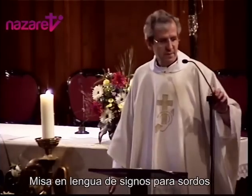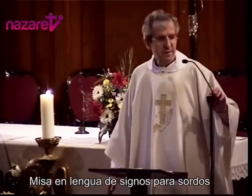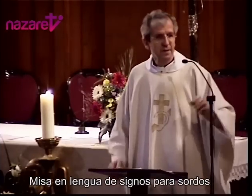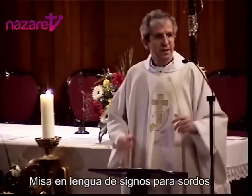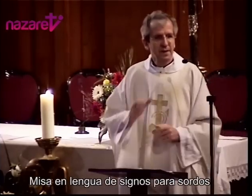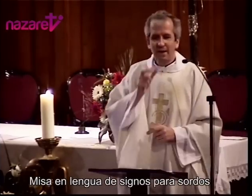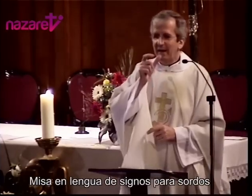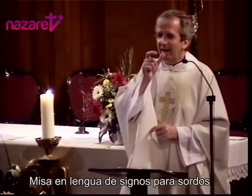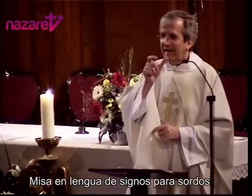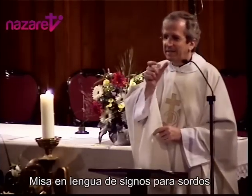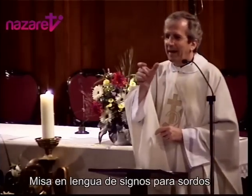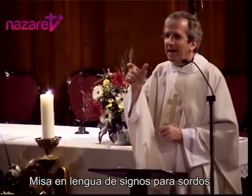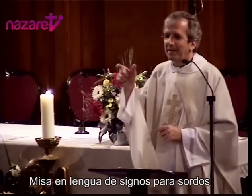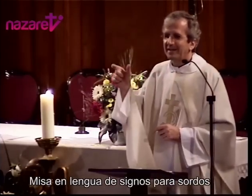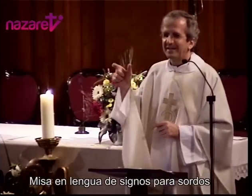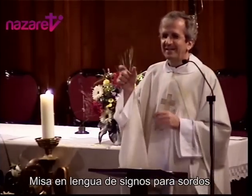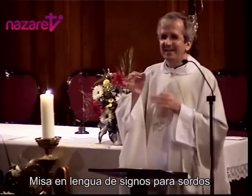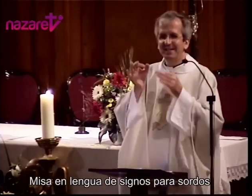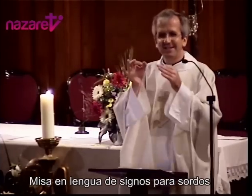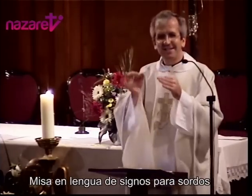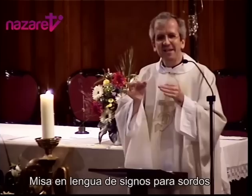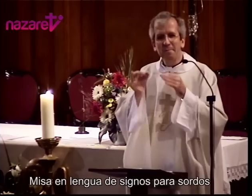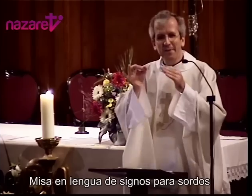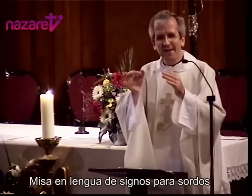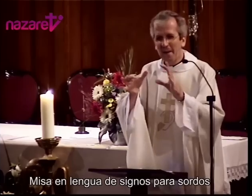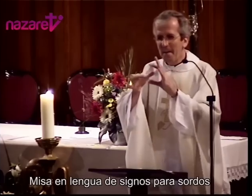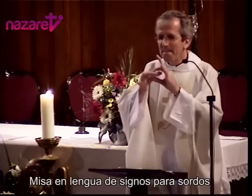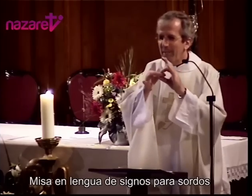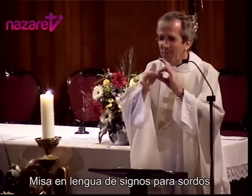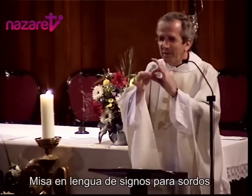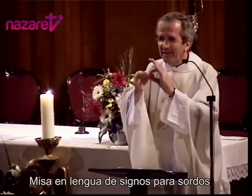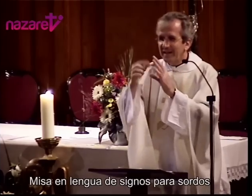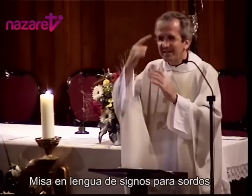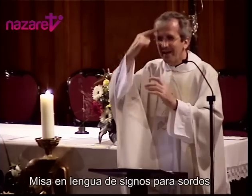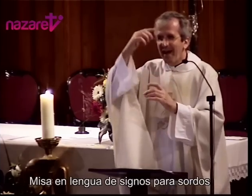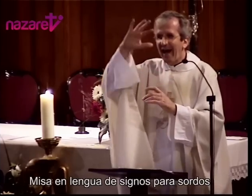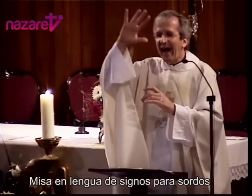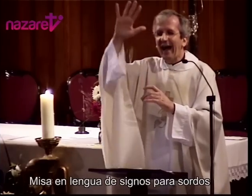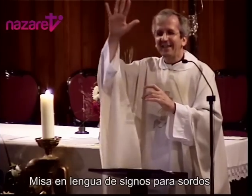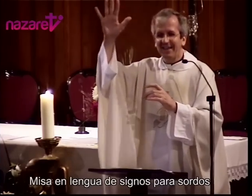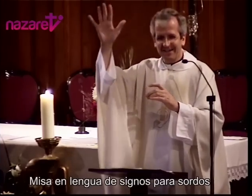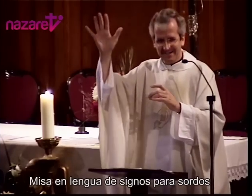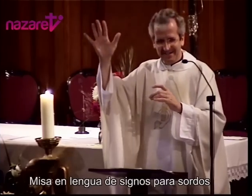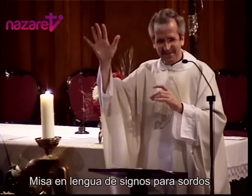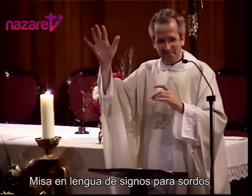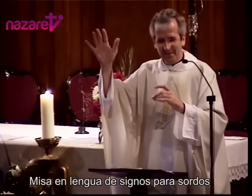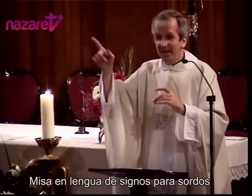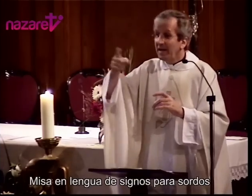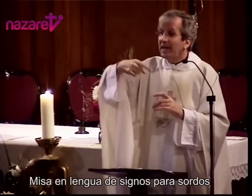Las palabras siempre van unidas a ideas. Y